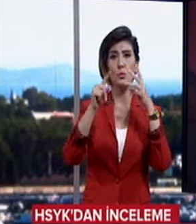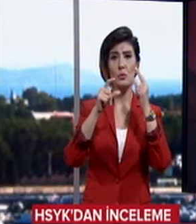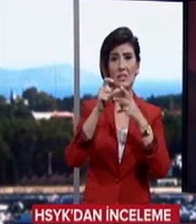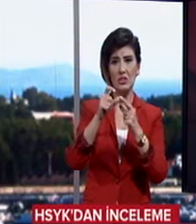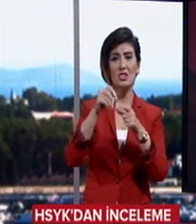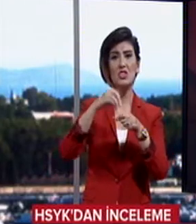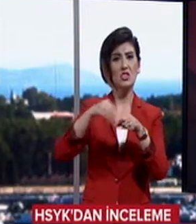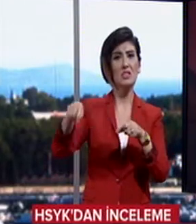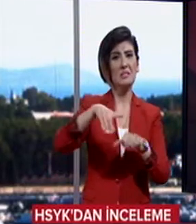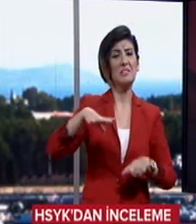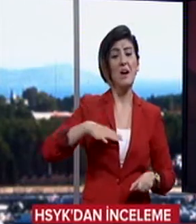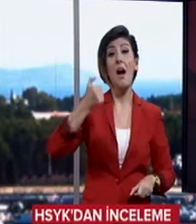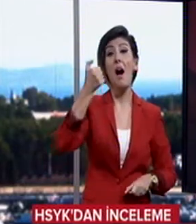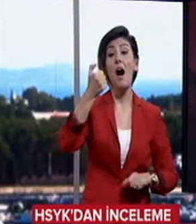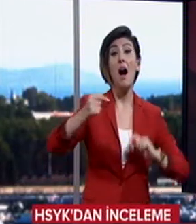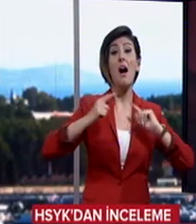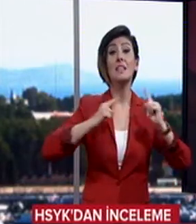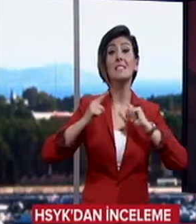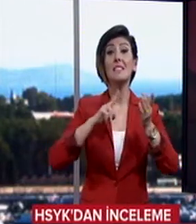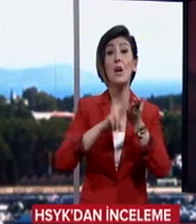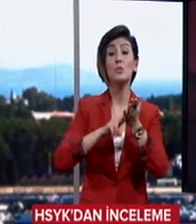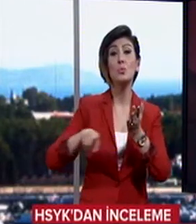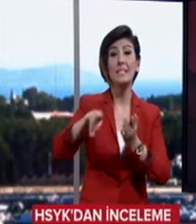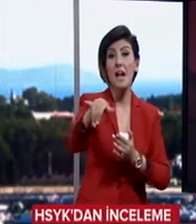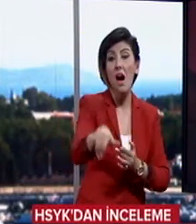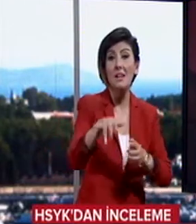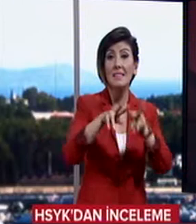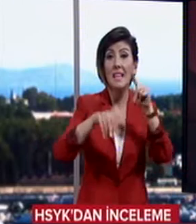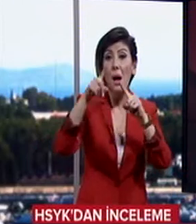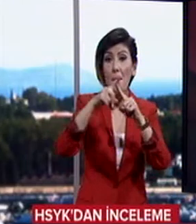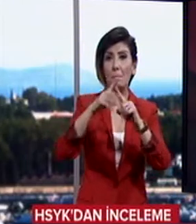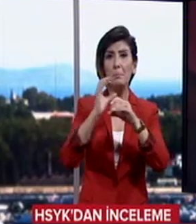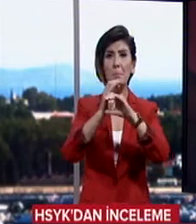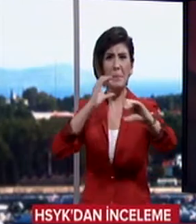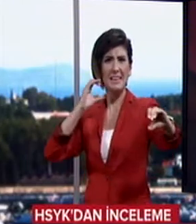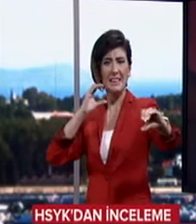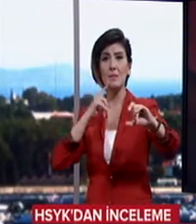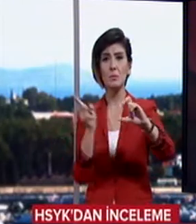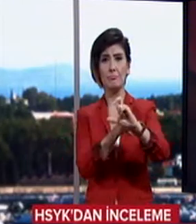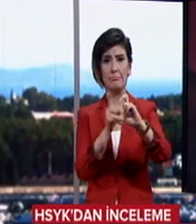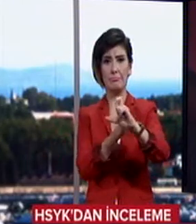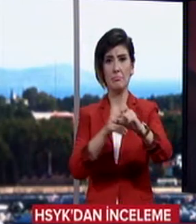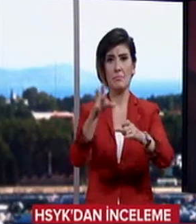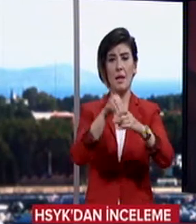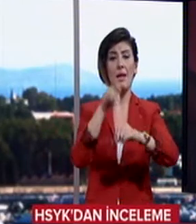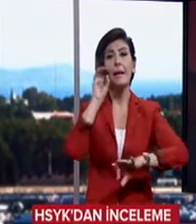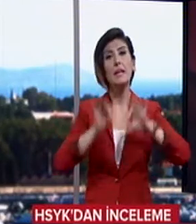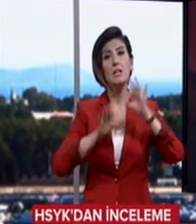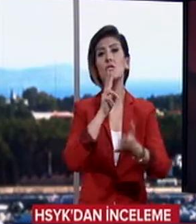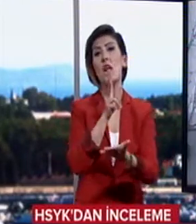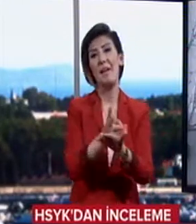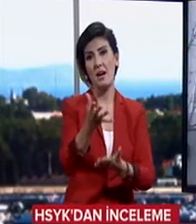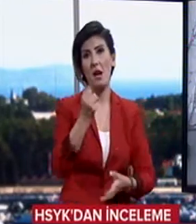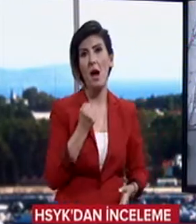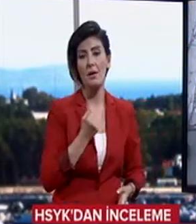Ethem Kuriş'in de aralarında bulunduğu 6 yargı mensubu hakkında MİT tırları soruşturması